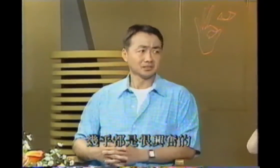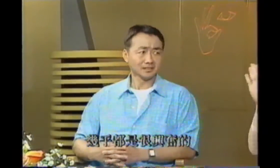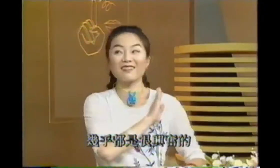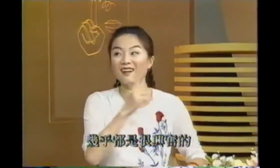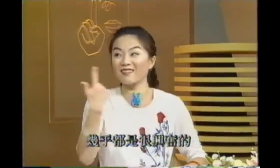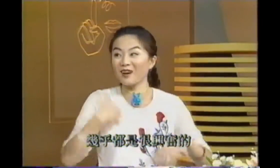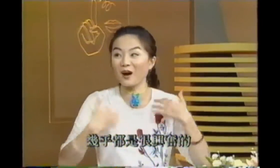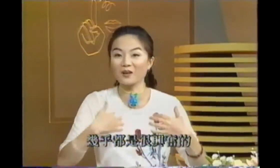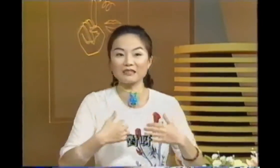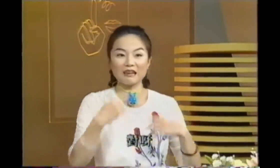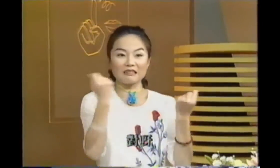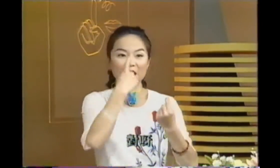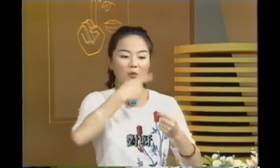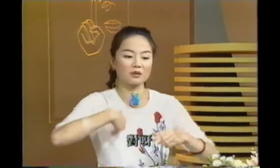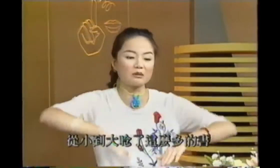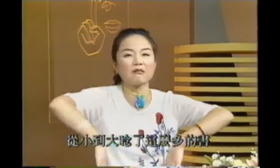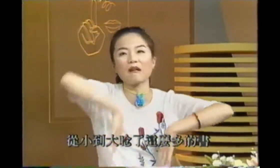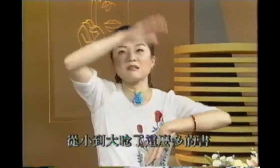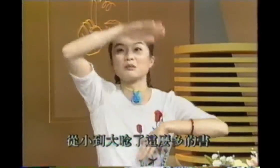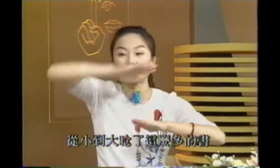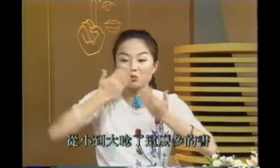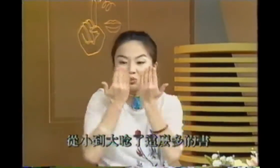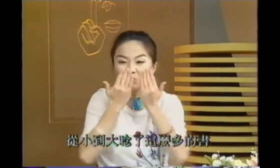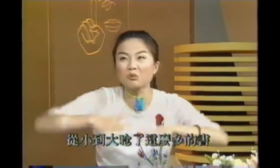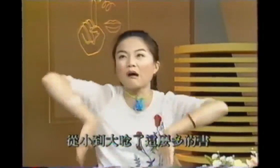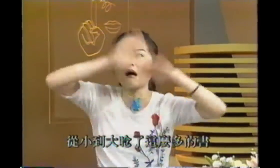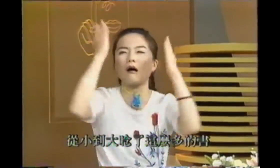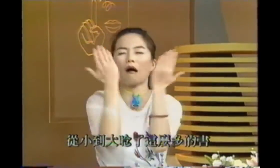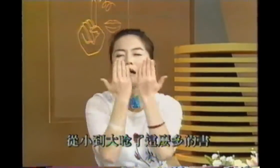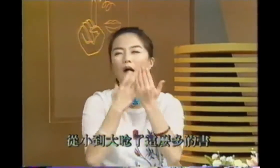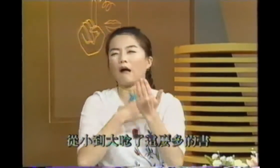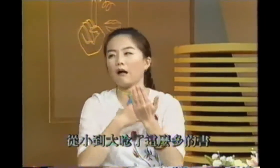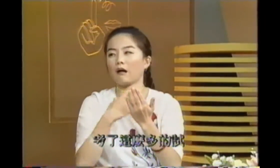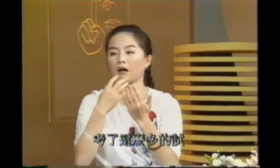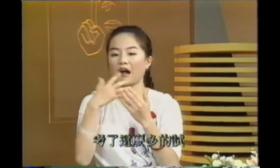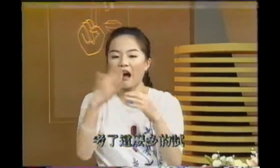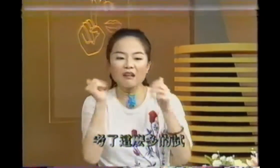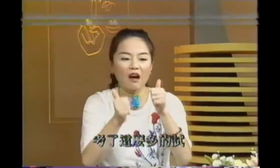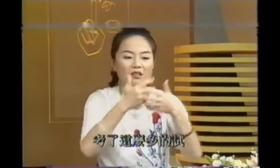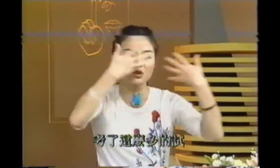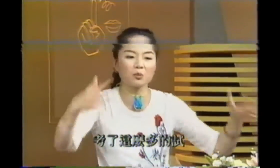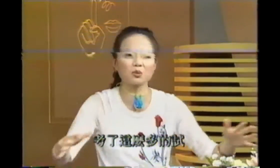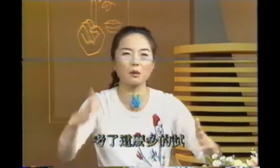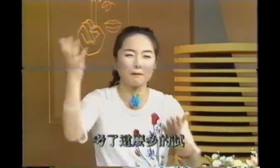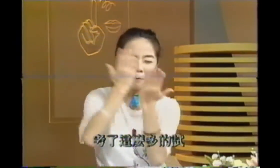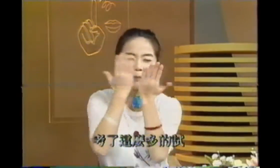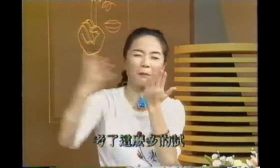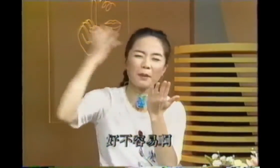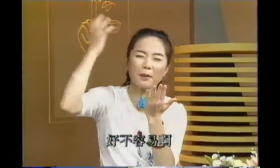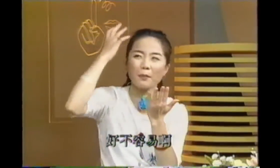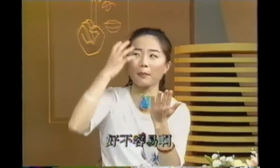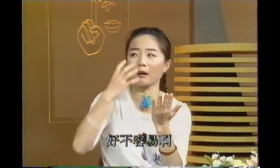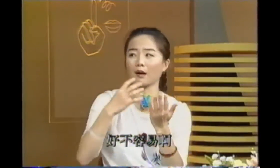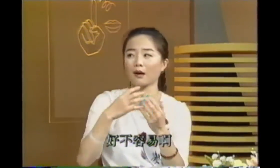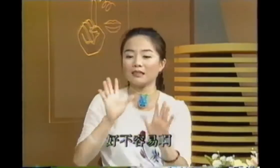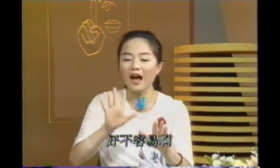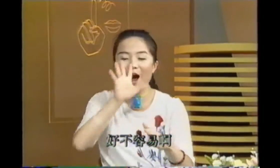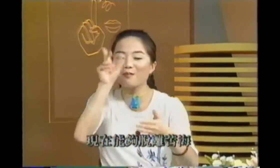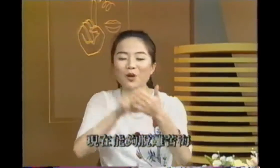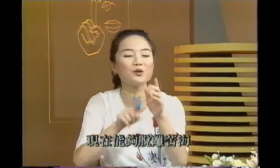很兴奋的。 对呀，从小到大念了这么多的书，考了这么多的试，好不容易呀、现